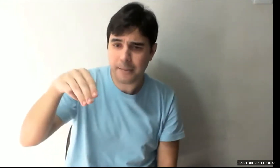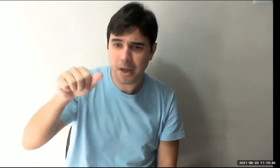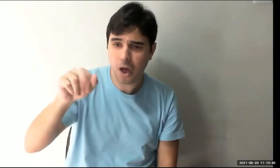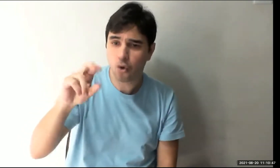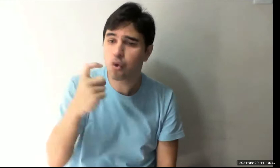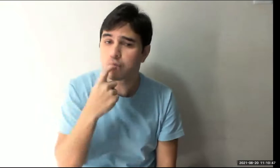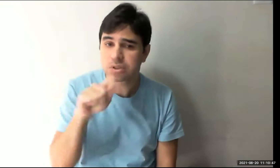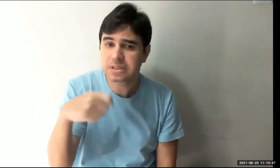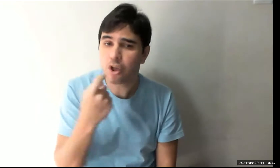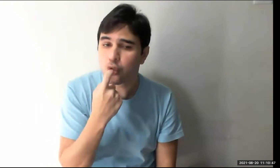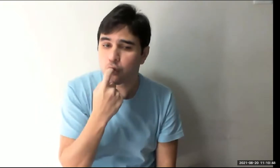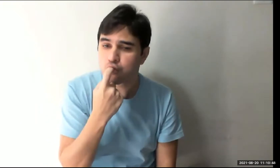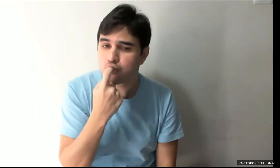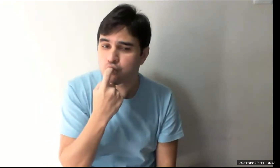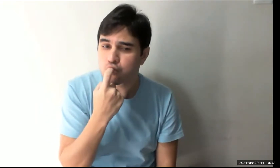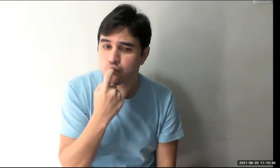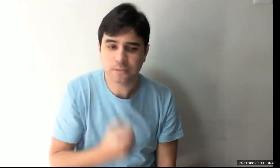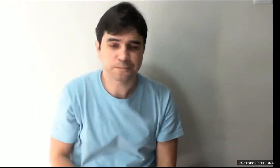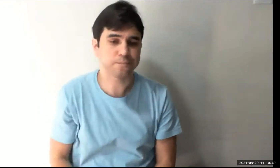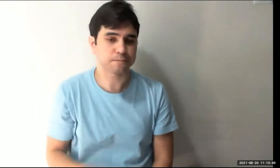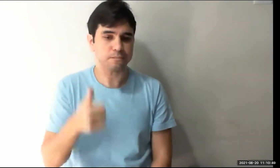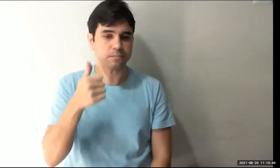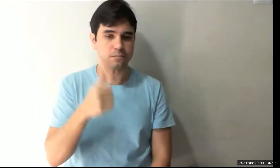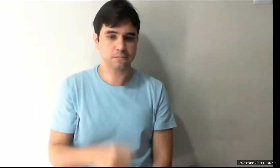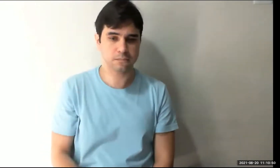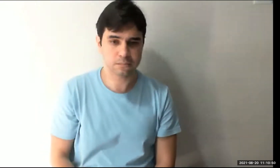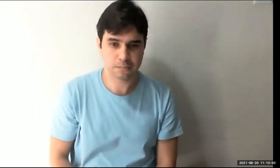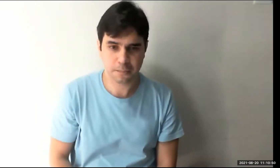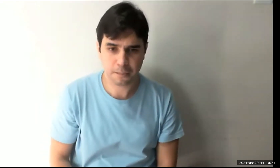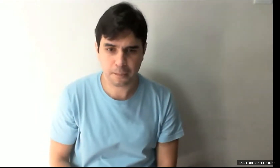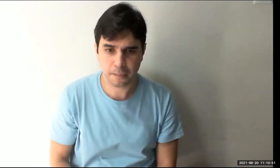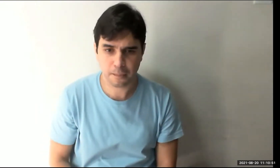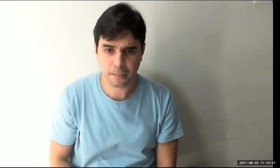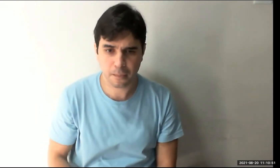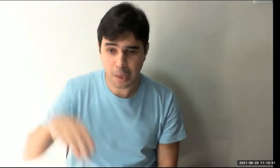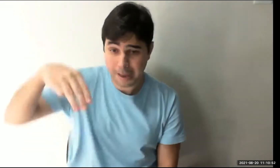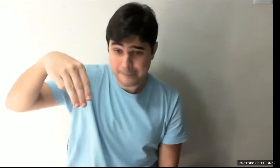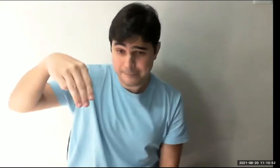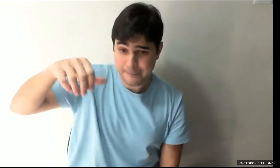Marcos quer me fazer alguma pergunta? O sinal dele é esse, tá? Desculpa, só porque eu vi antes. Qual que é o sinal?